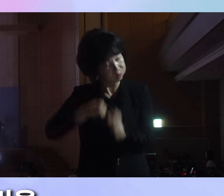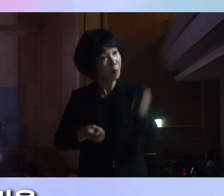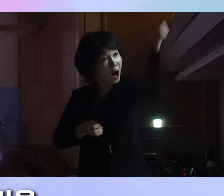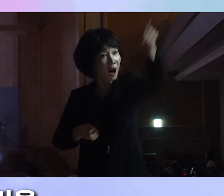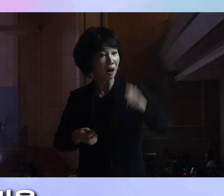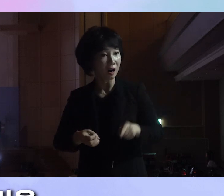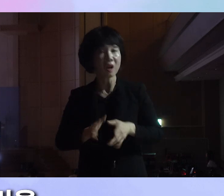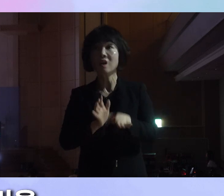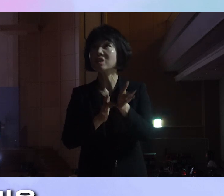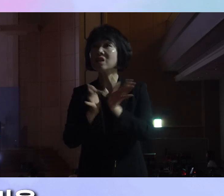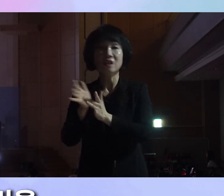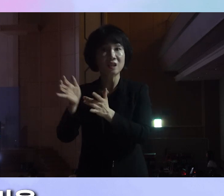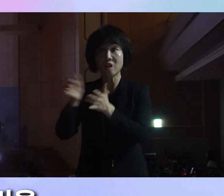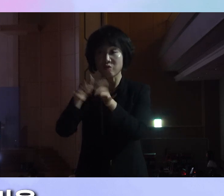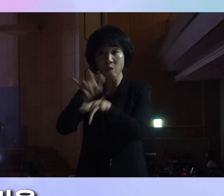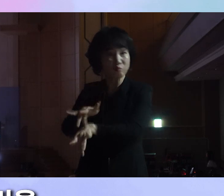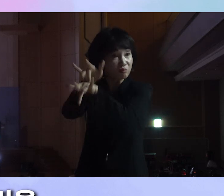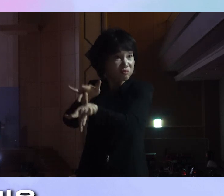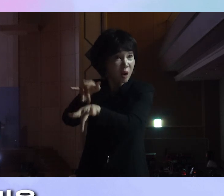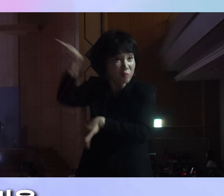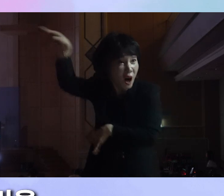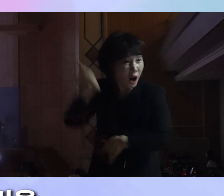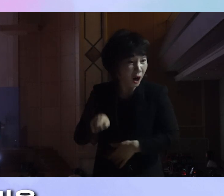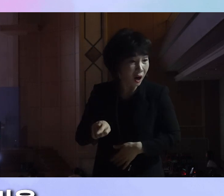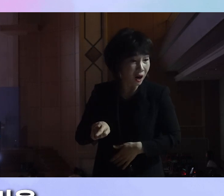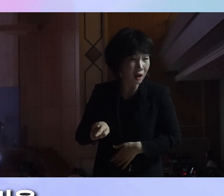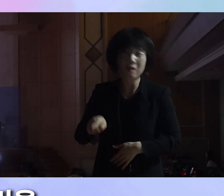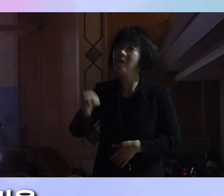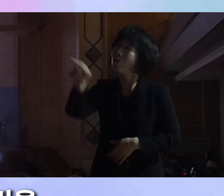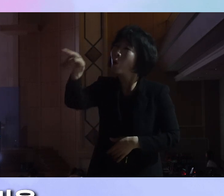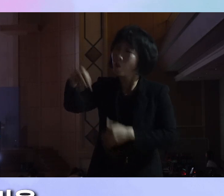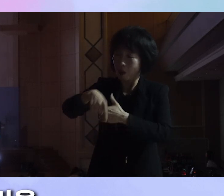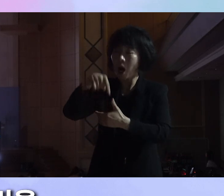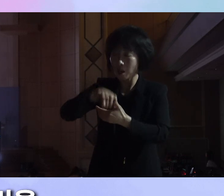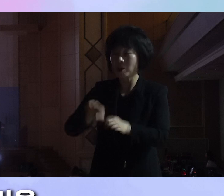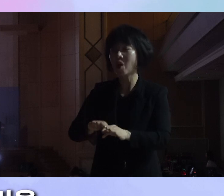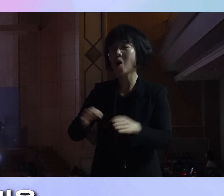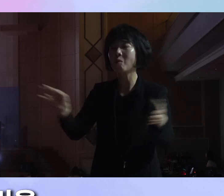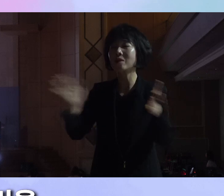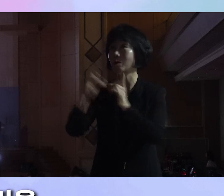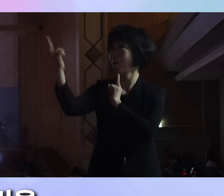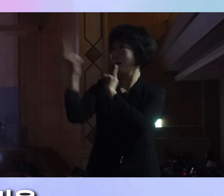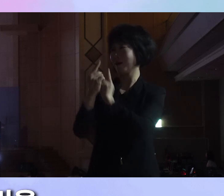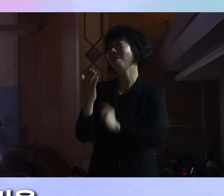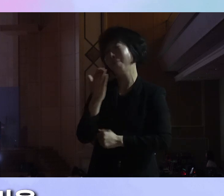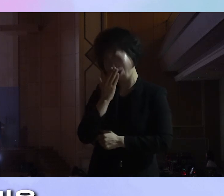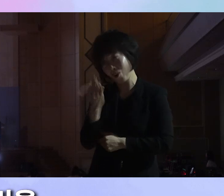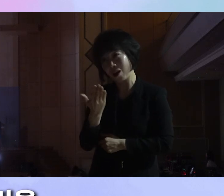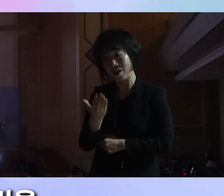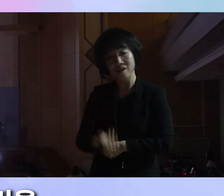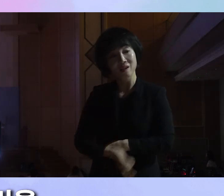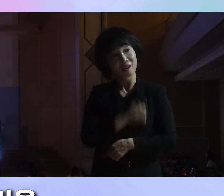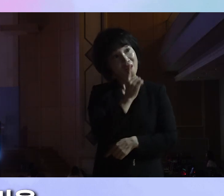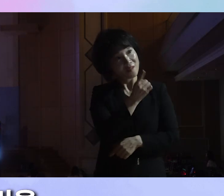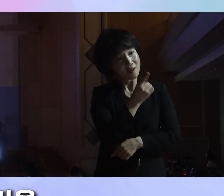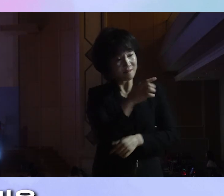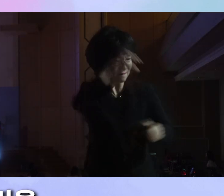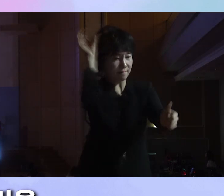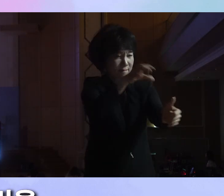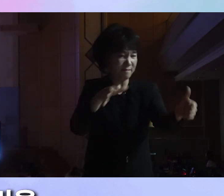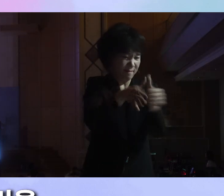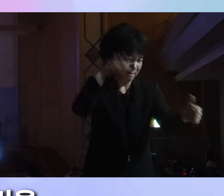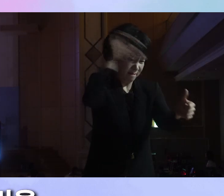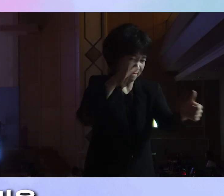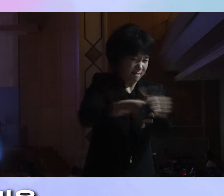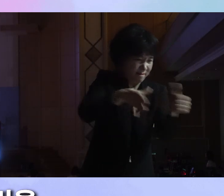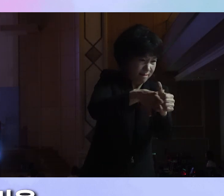뭐 유령이라도 되는 건가? 당신도 마음을 조금만 열면 그분을 만날 수 있을 거예요. 널 죽도록 고문해서 불게 할 수도